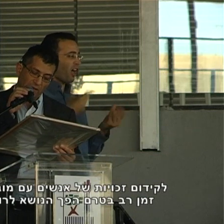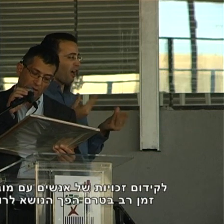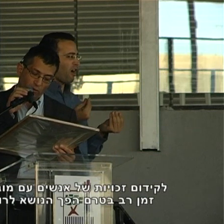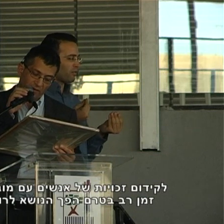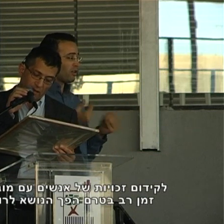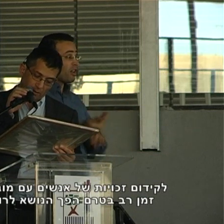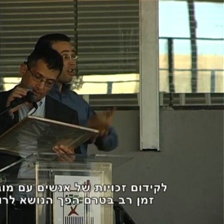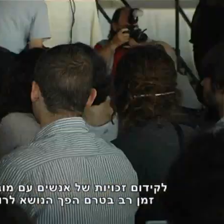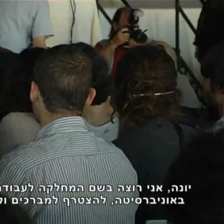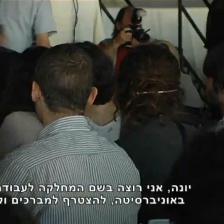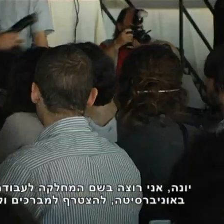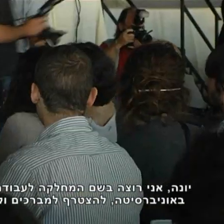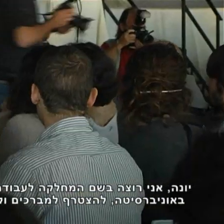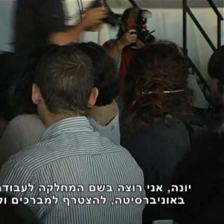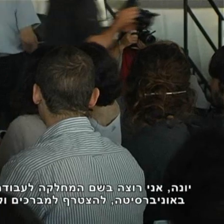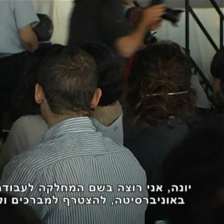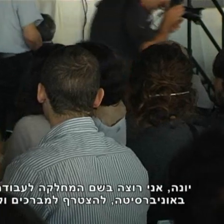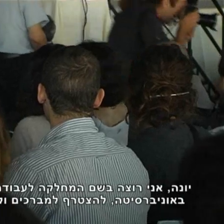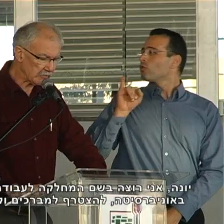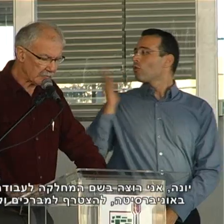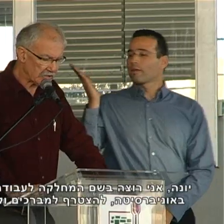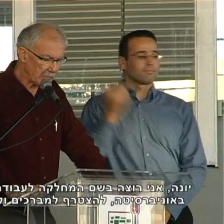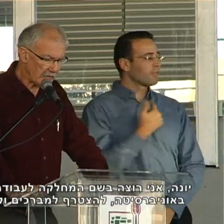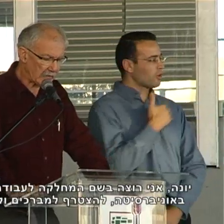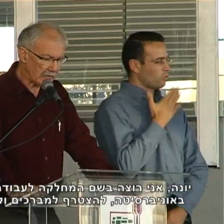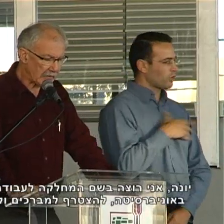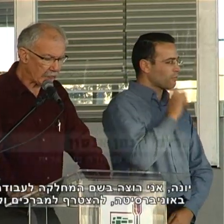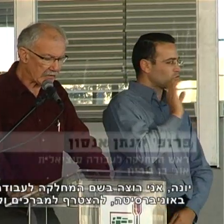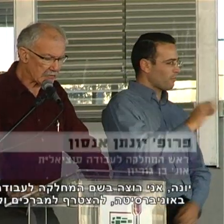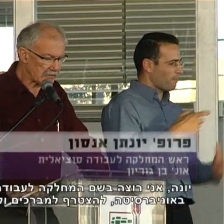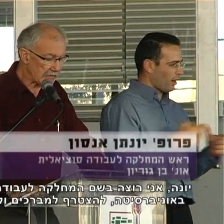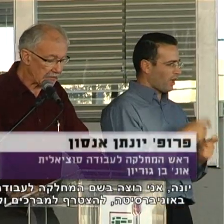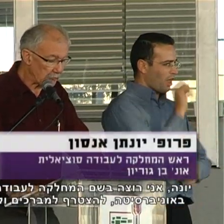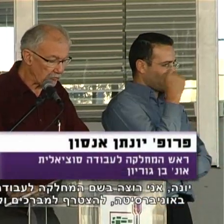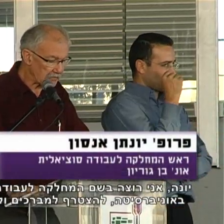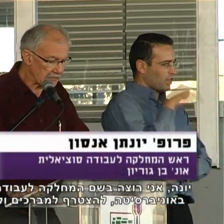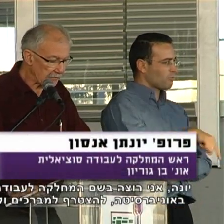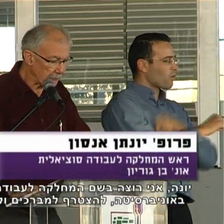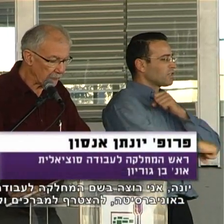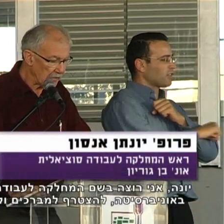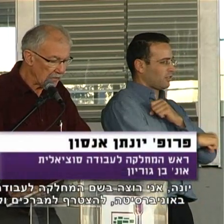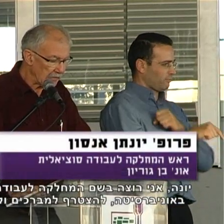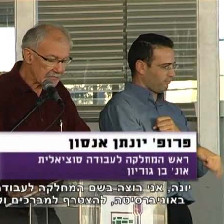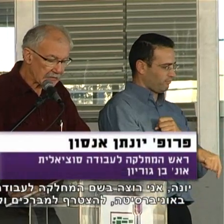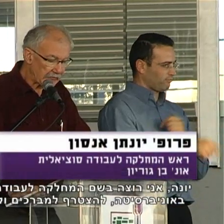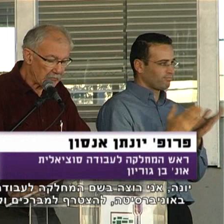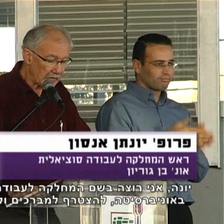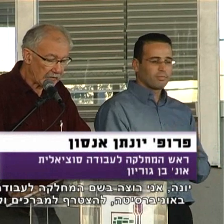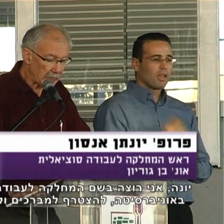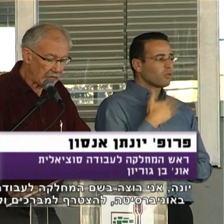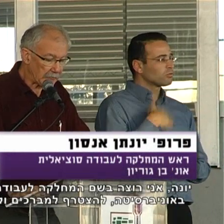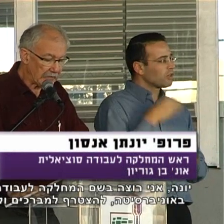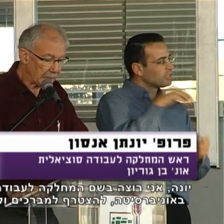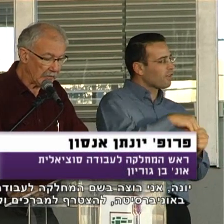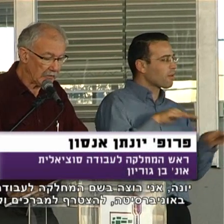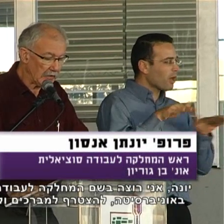הפך הנושא לרווח. יונה, אני רוצה בשם המחלקה לעבודה הסוציאלית באוניברסיטה להצטרף